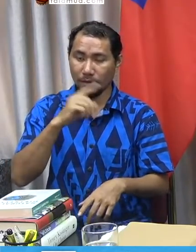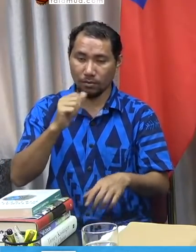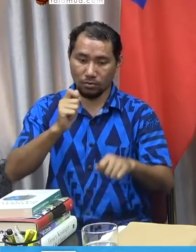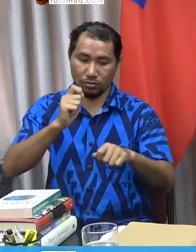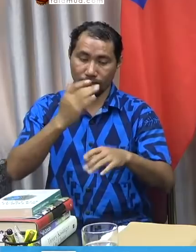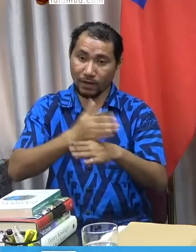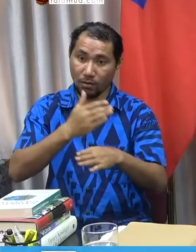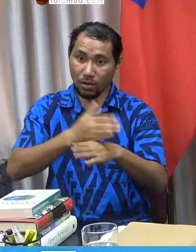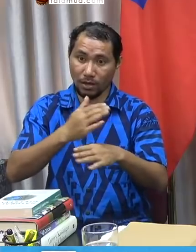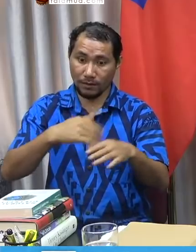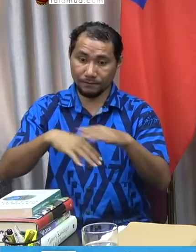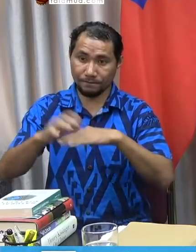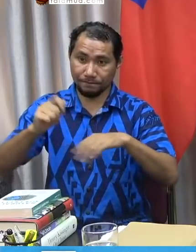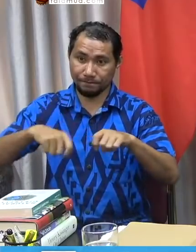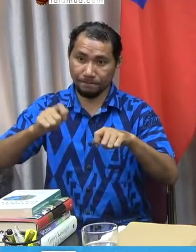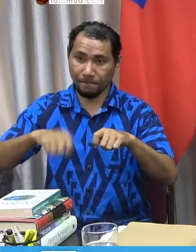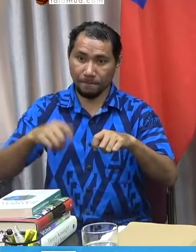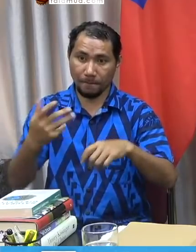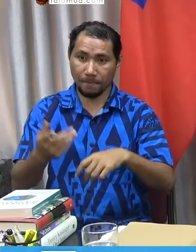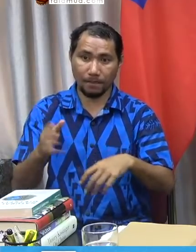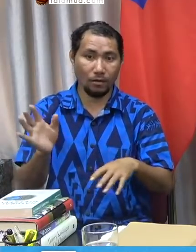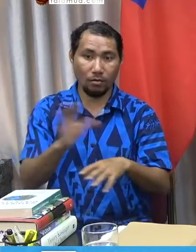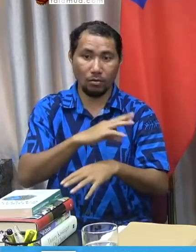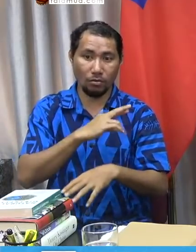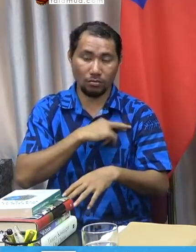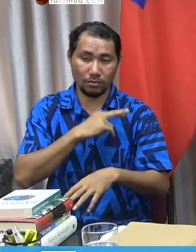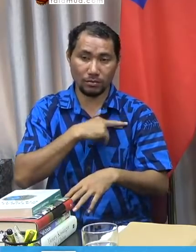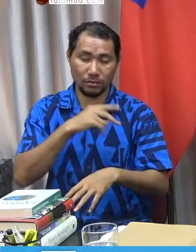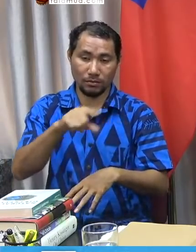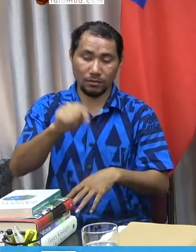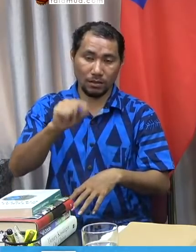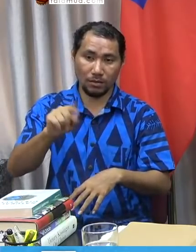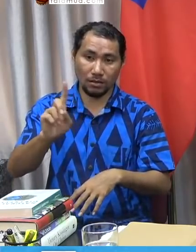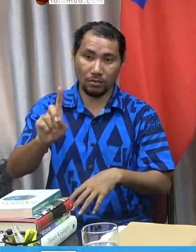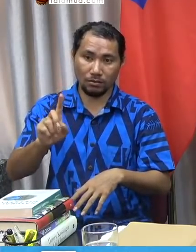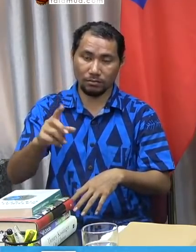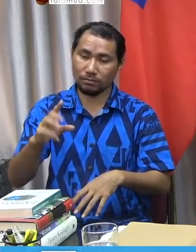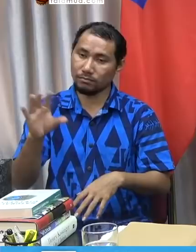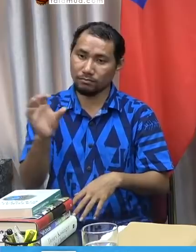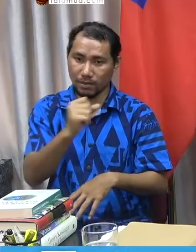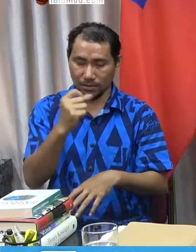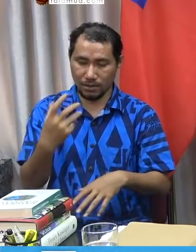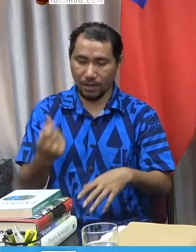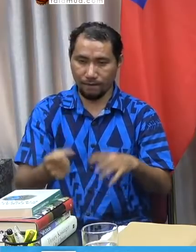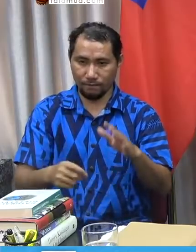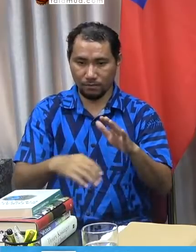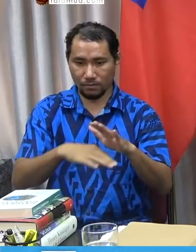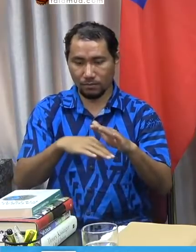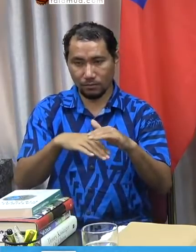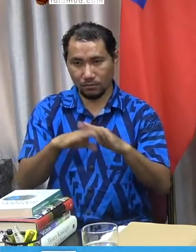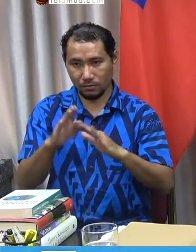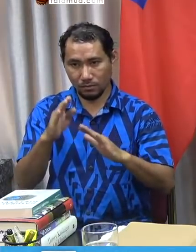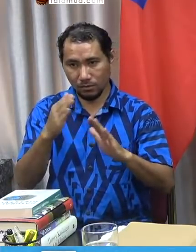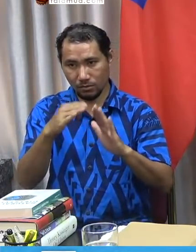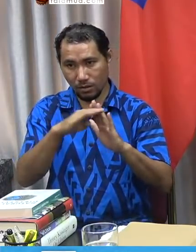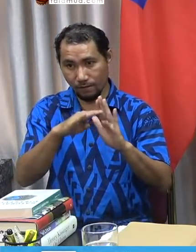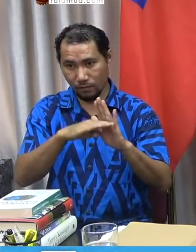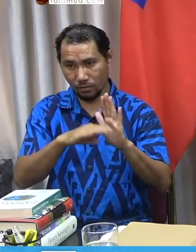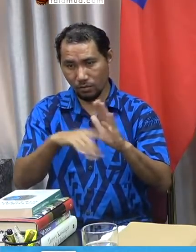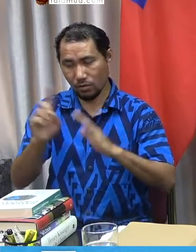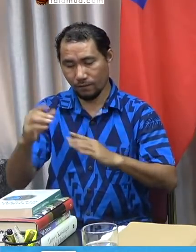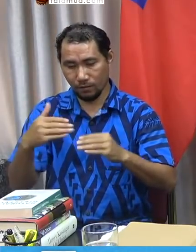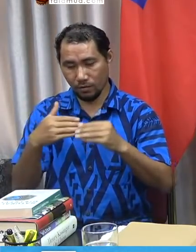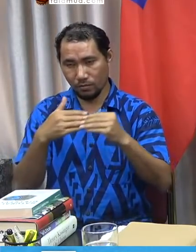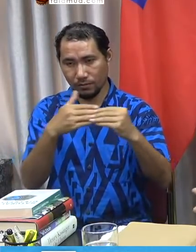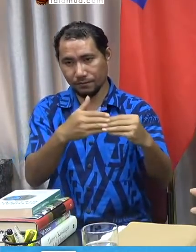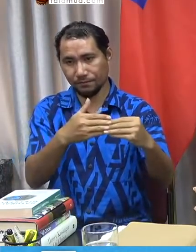fa'apeana ae o tofiga uma e fai e ia aloa mea e ia iaiga fa le tulafono e mulimuli